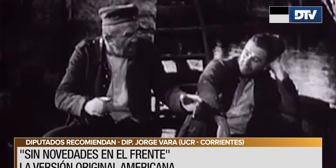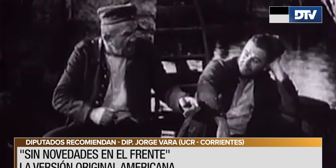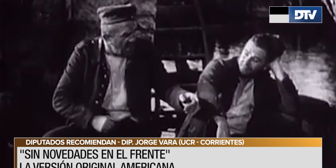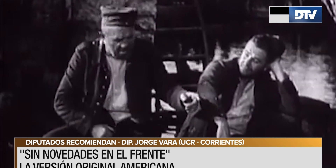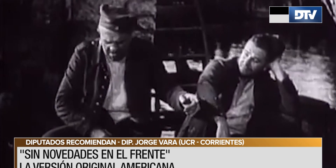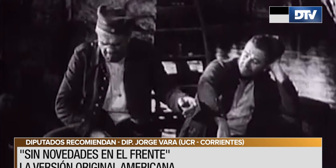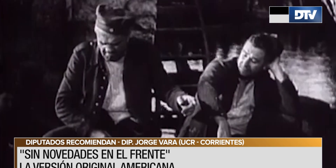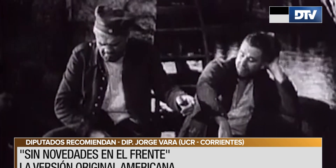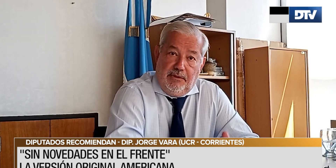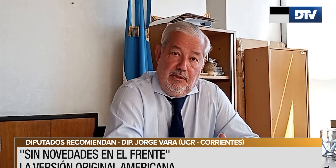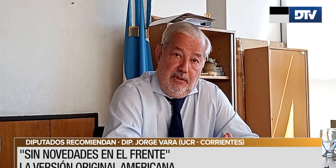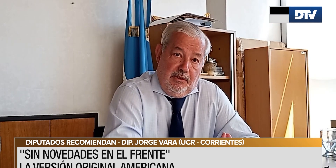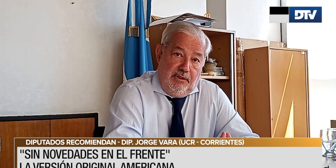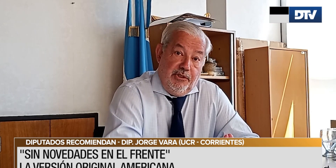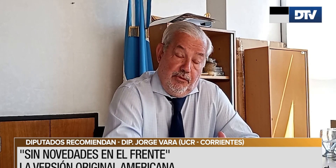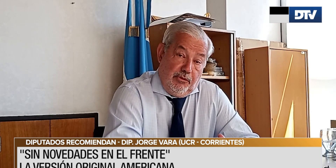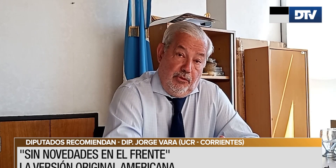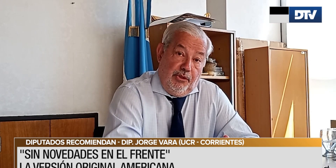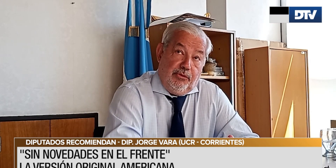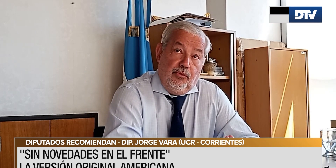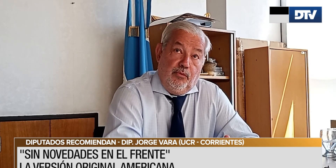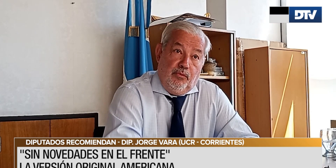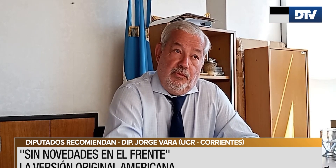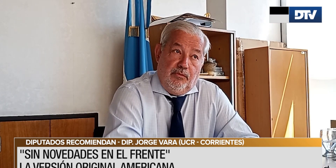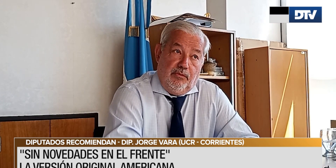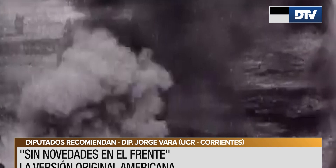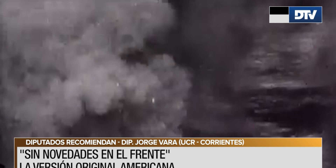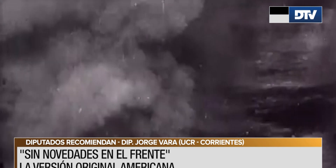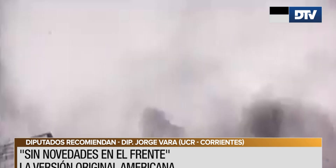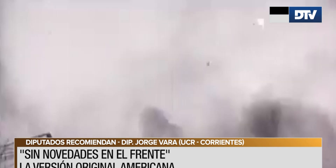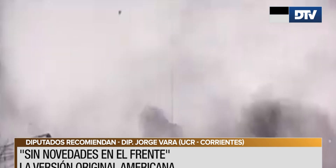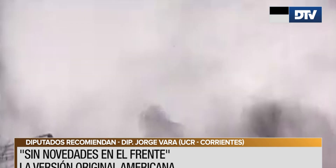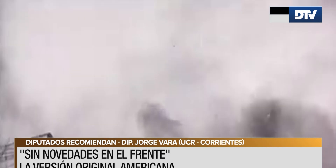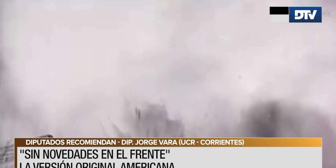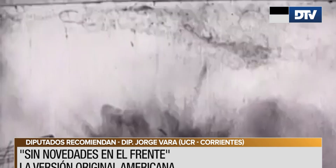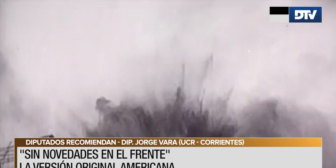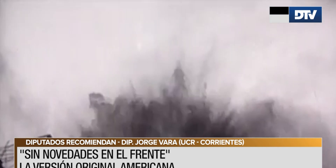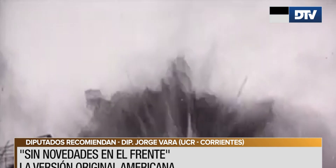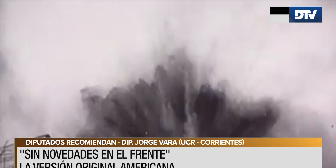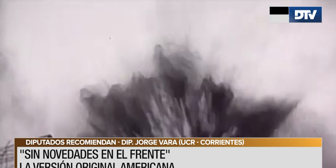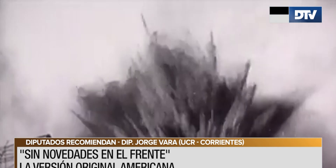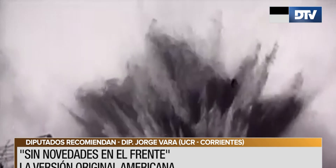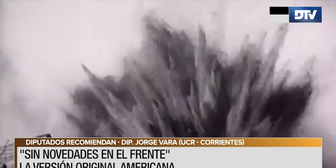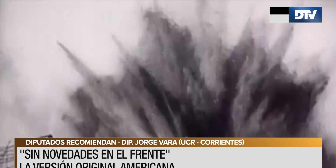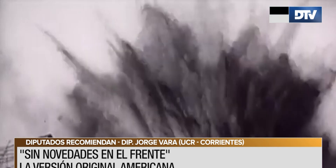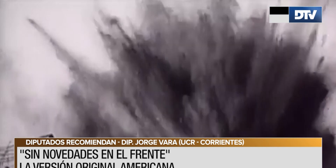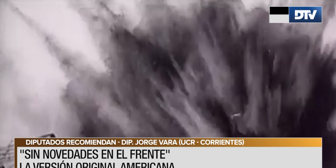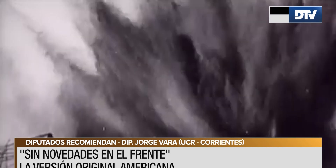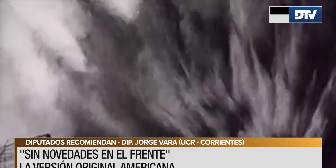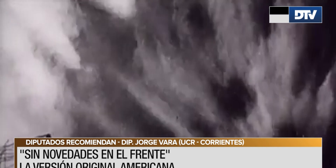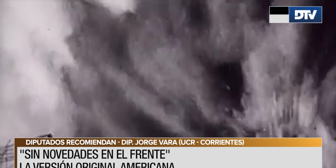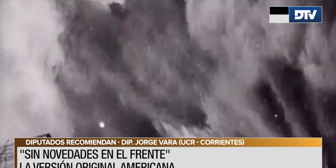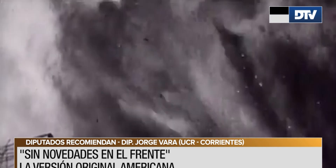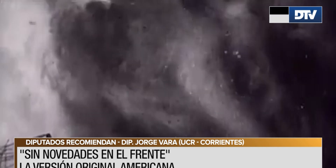todas las atrocidades que vive, y sobre todo es un alegato no sé si al pacifismo, sino